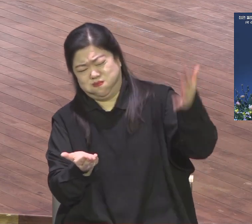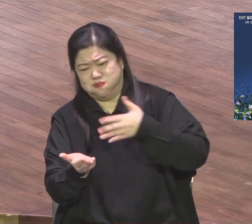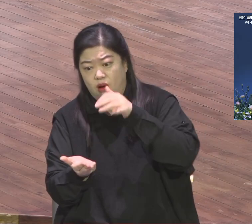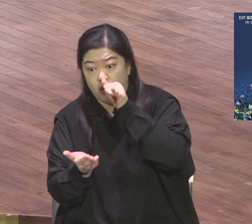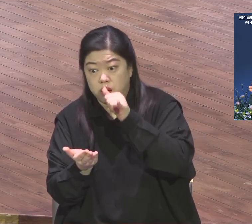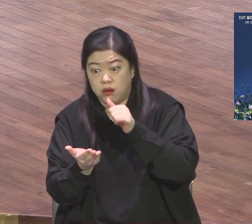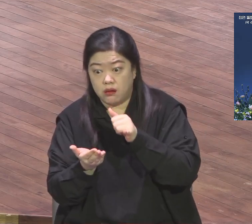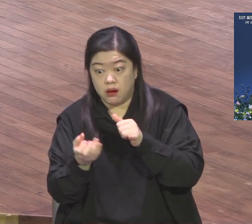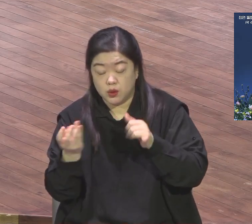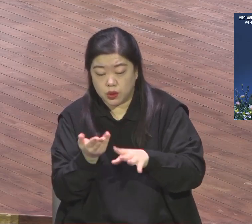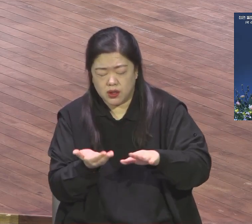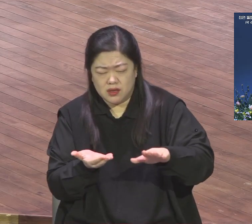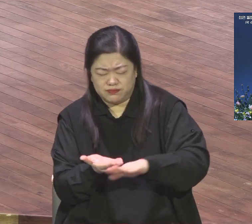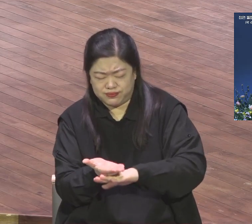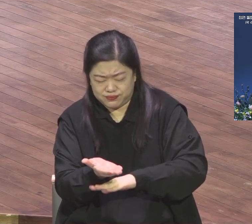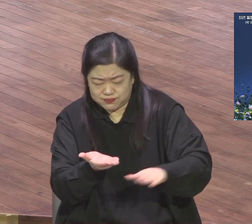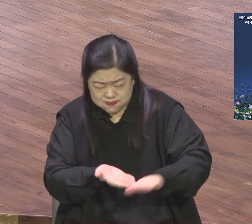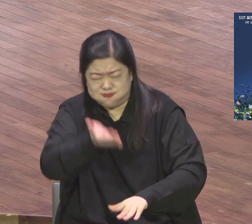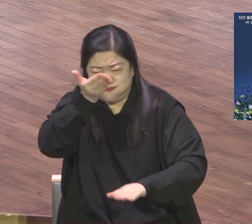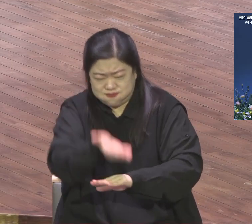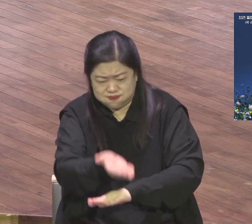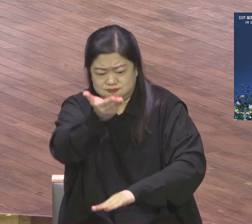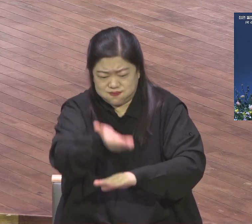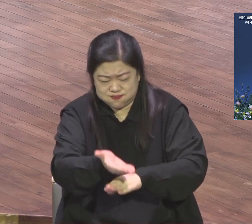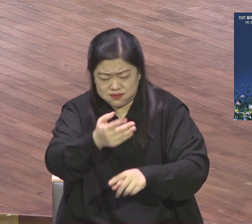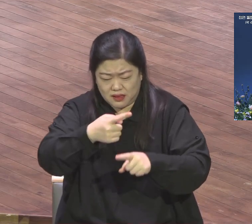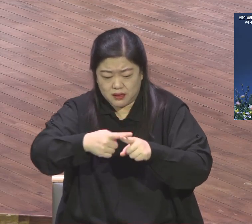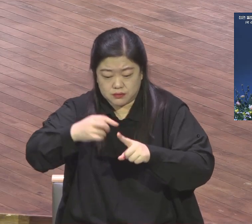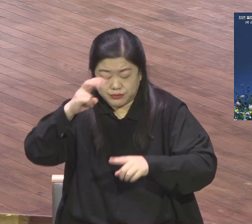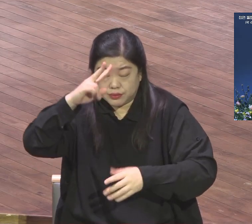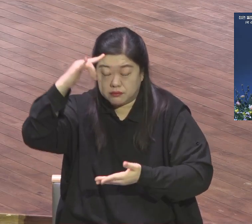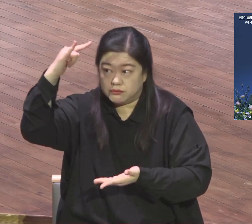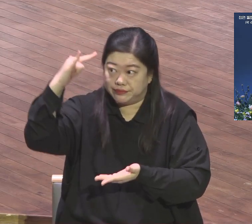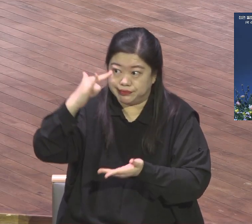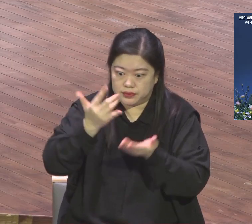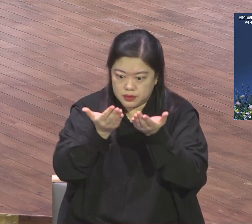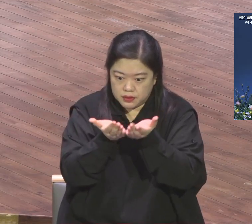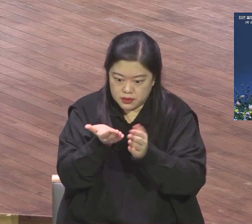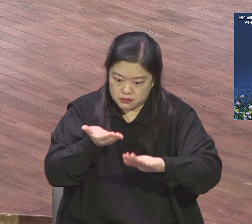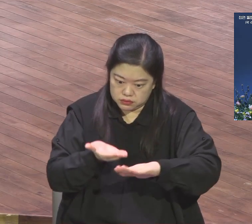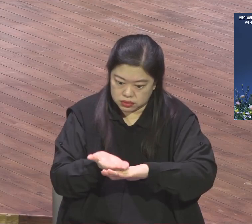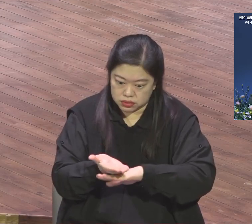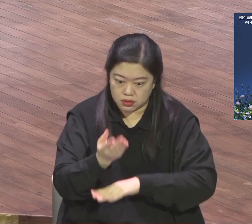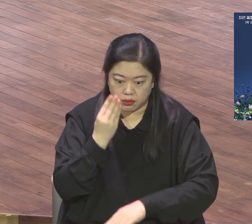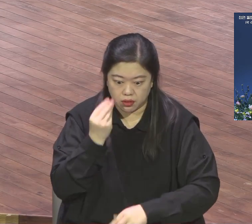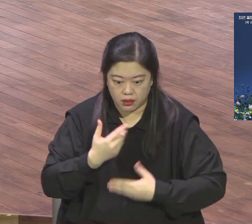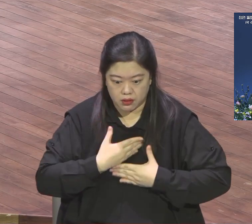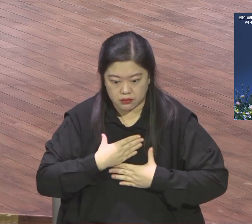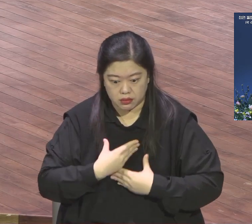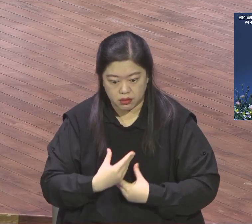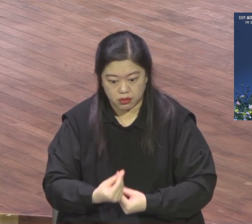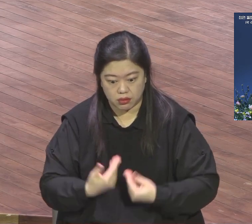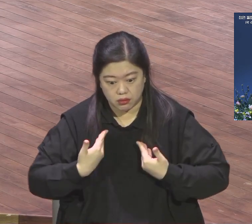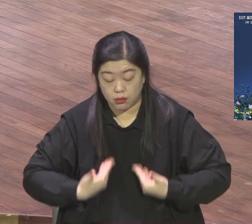언제 그랬냐는 뜻이 또 햇빛이 쨍쨍 내리는 그럴 때도 있습니다. 우리 인생도